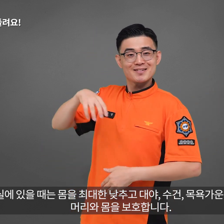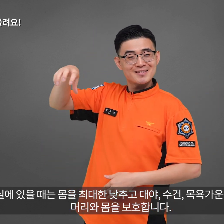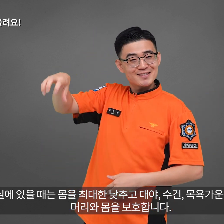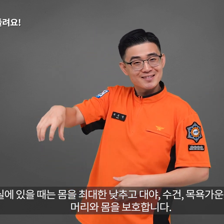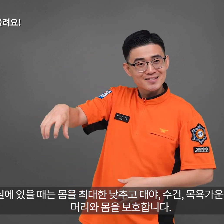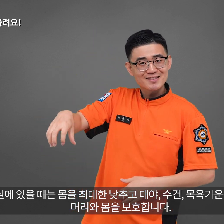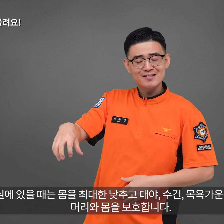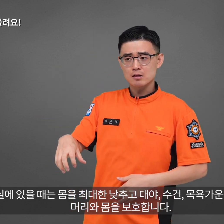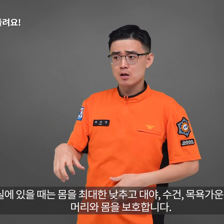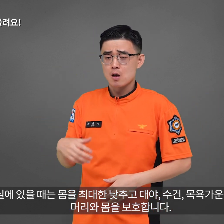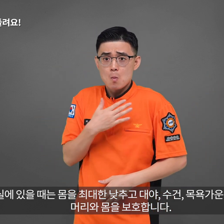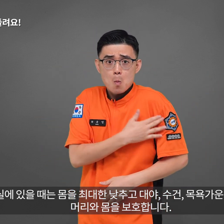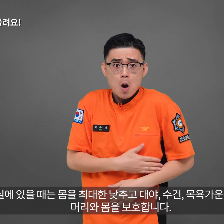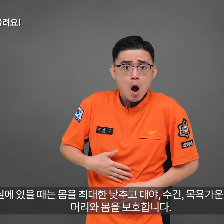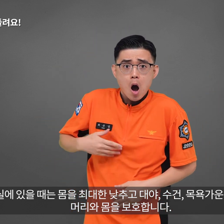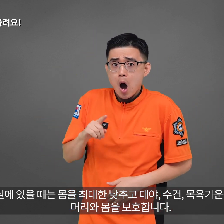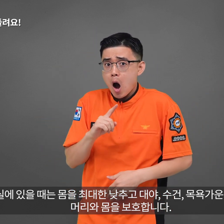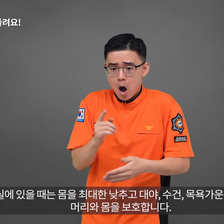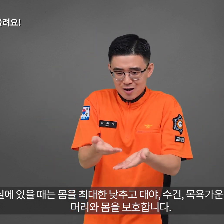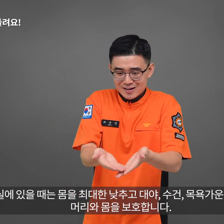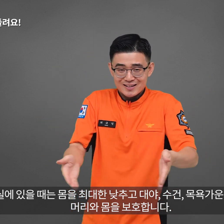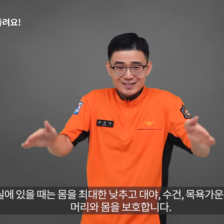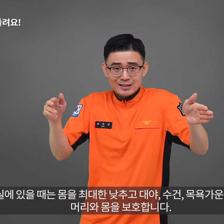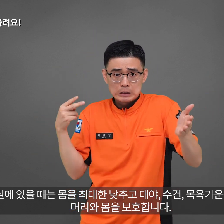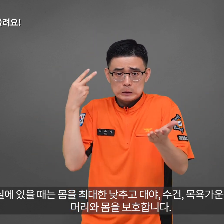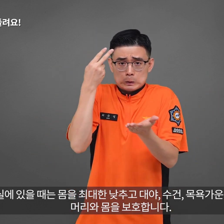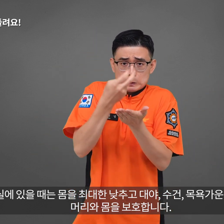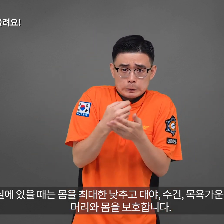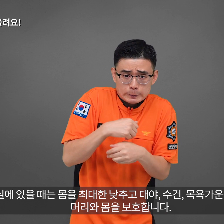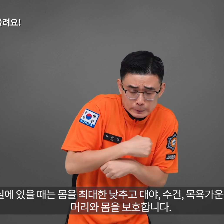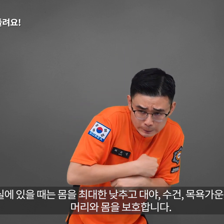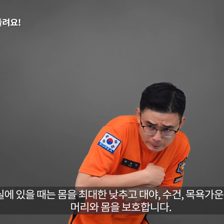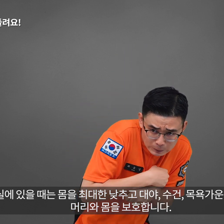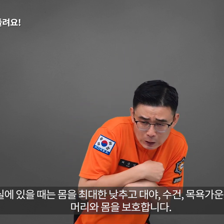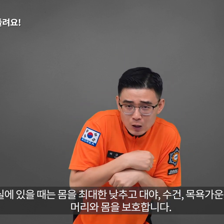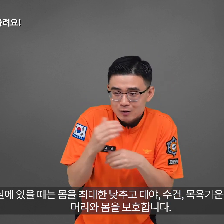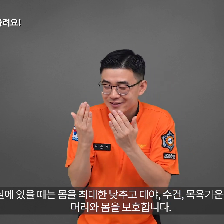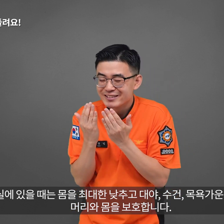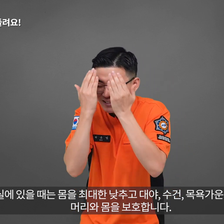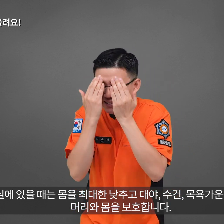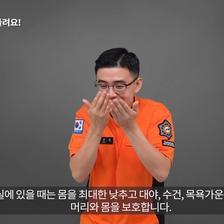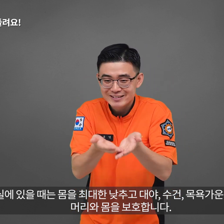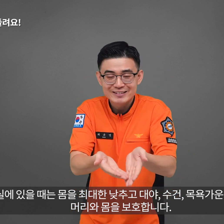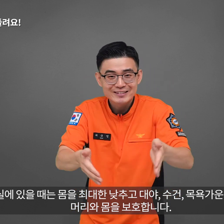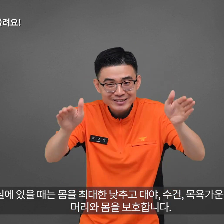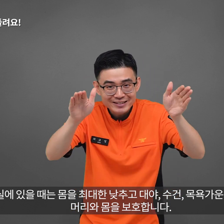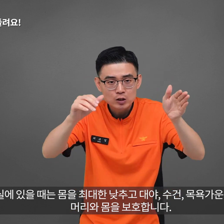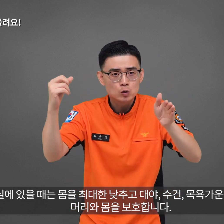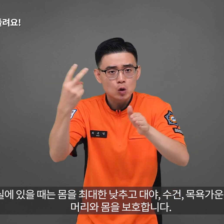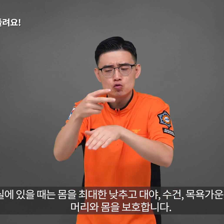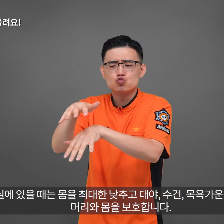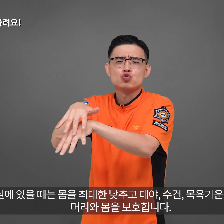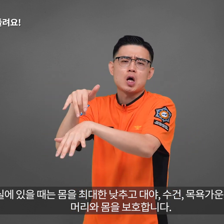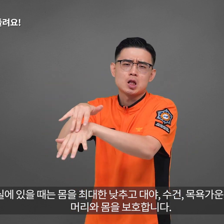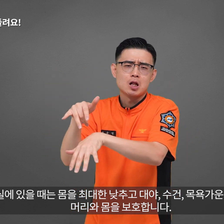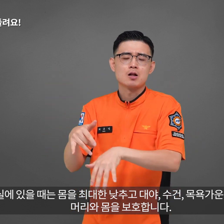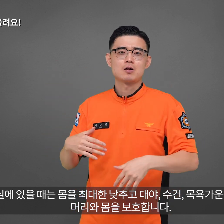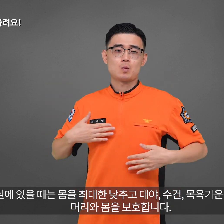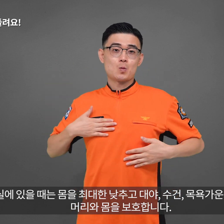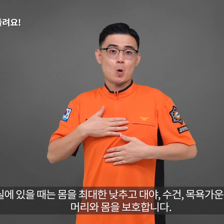욕실에 있을 때는 몸을 최대한 낮추고 대야 수건, 목욕가운 등으로 머리와 몸을 보호합니다.